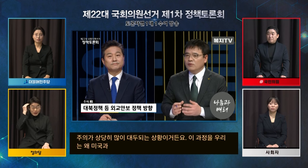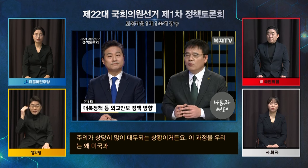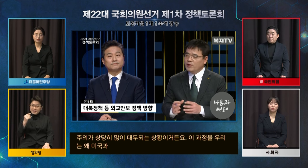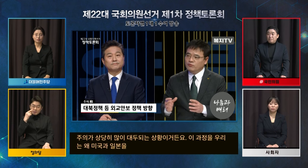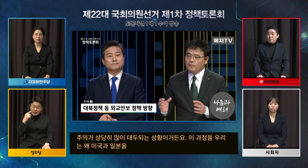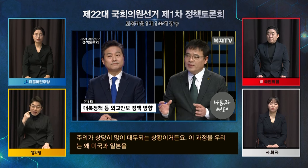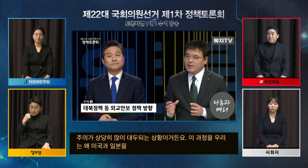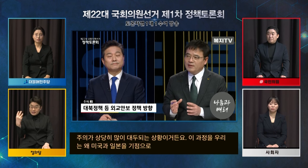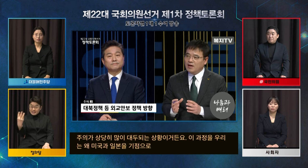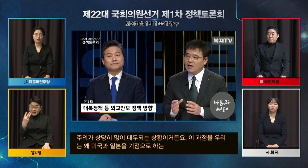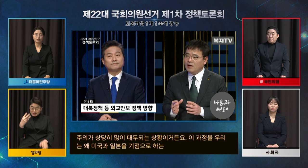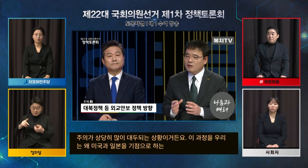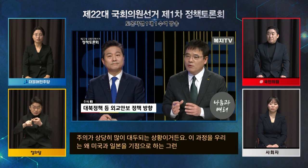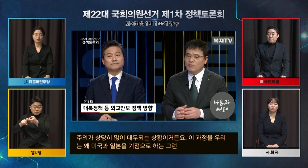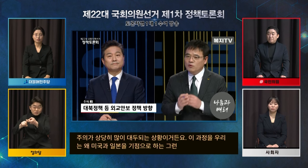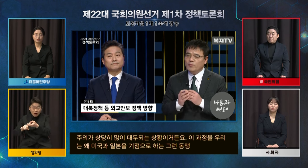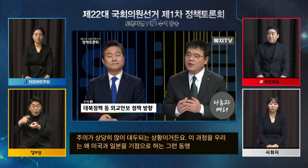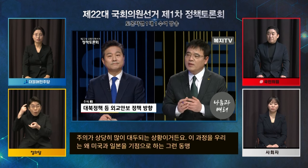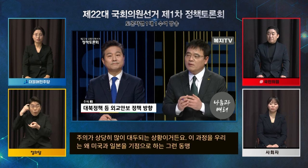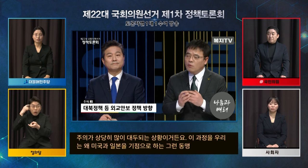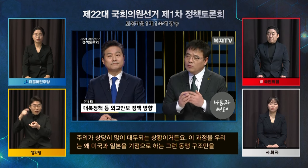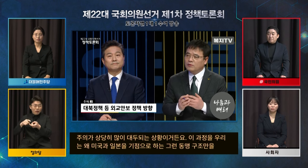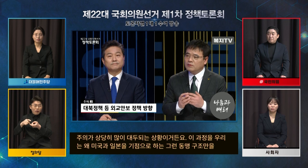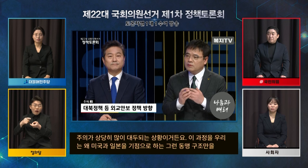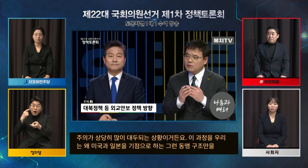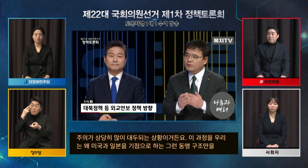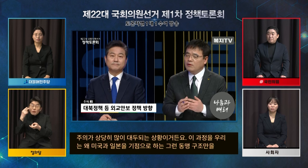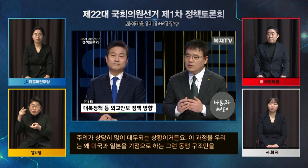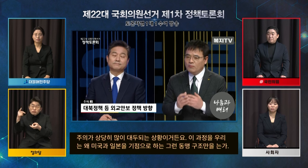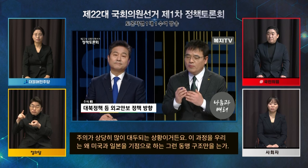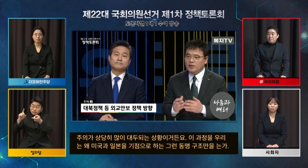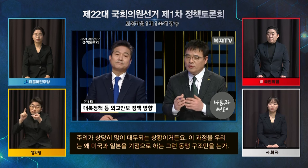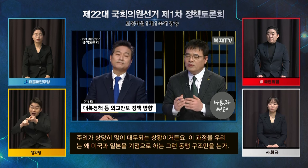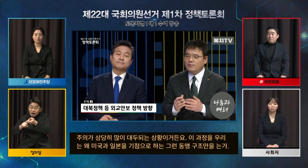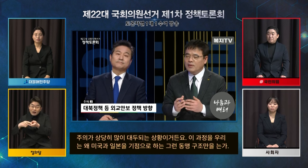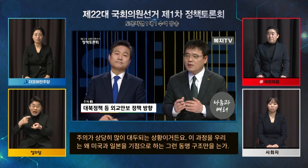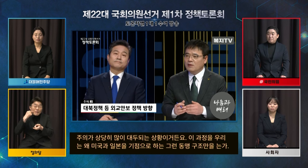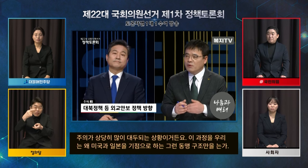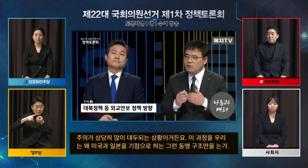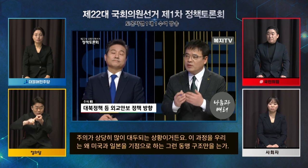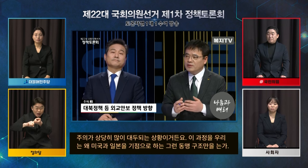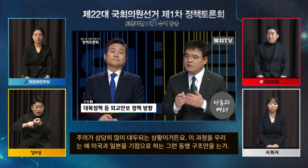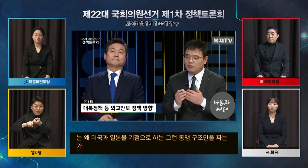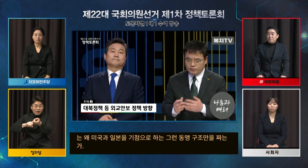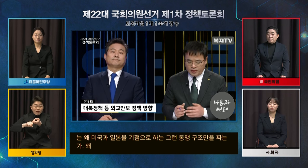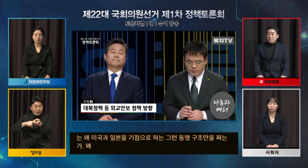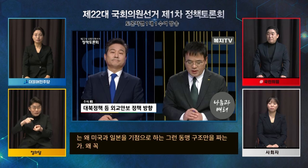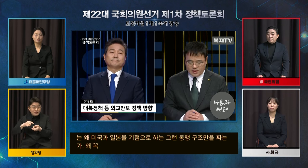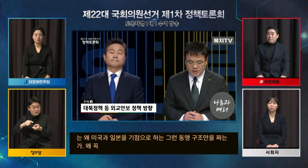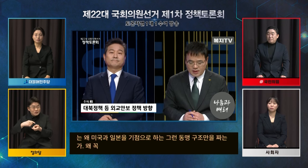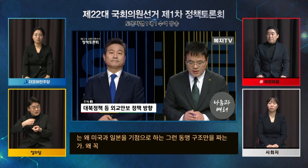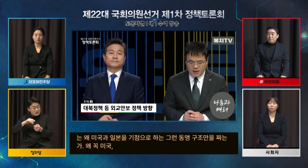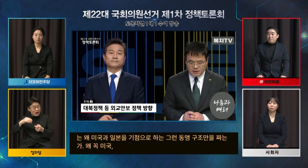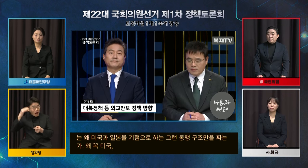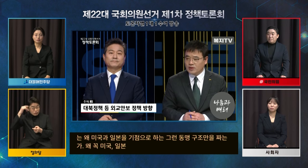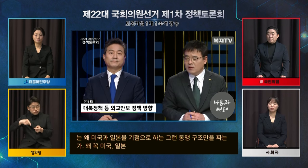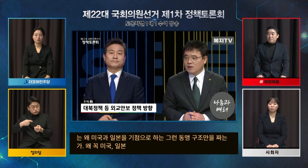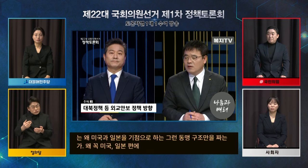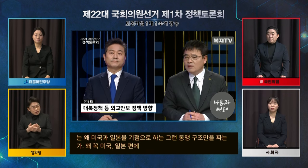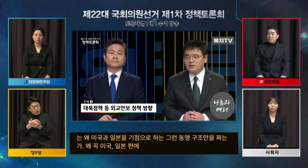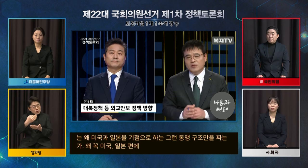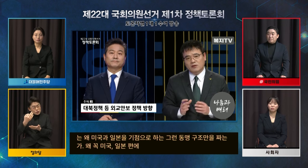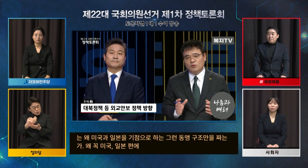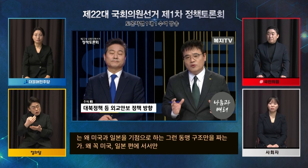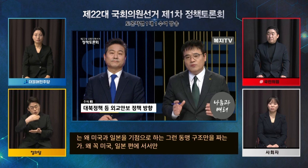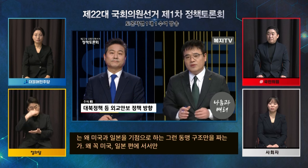그런 동맹구조만을 짜는가 왜 미국 편에 꼭 서서 일본 편에 서서야만 외교의 실익을 얻을 수 있다고 생각하는지가 이해가 안 됩니다.